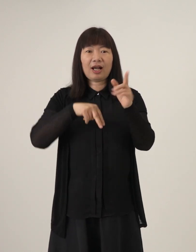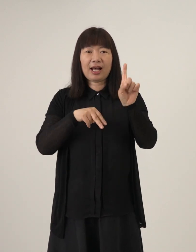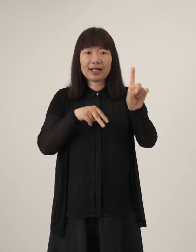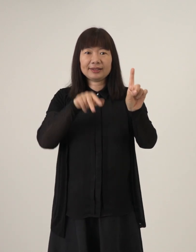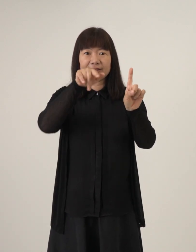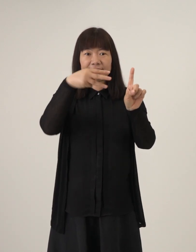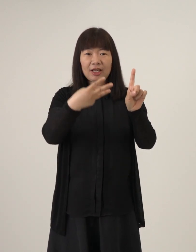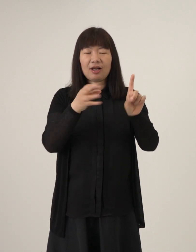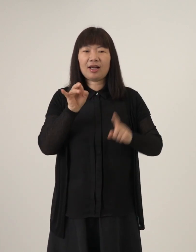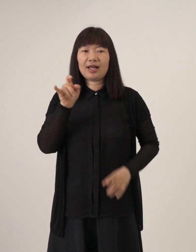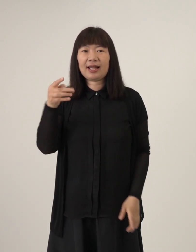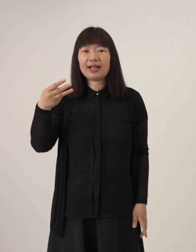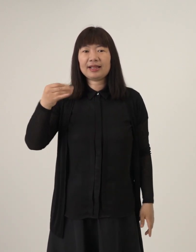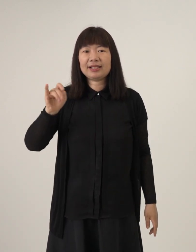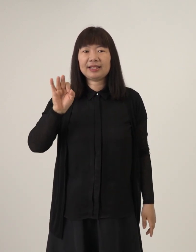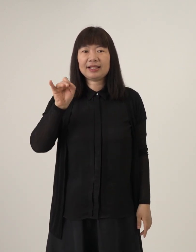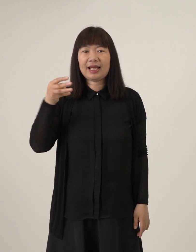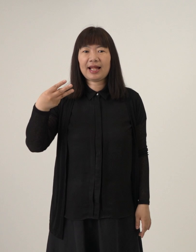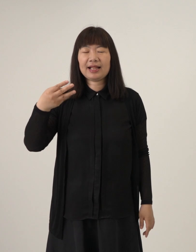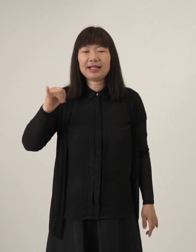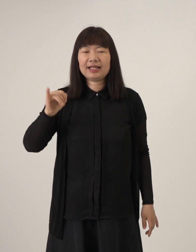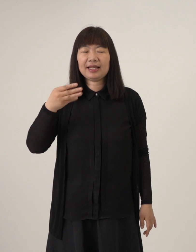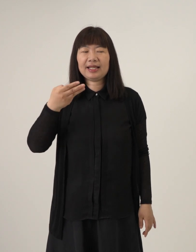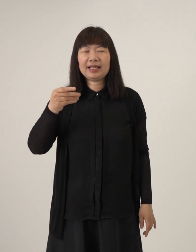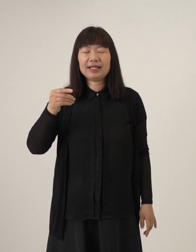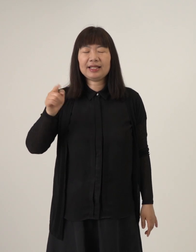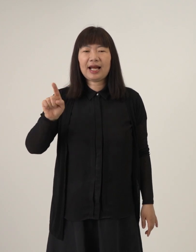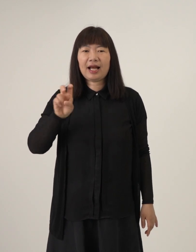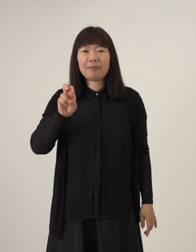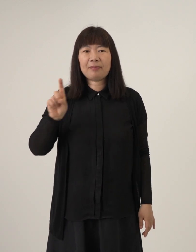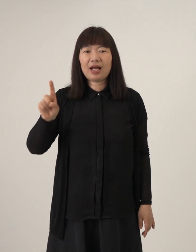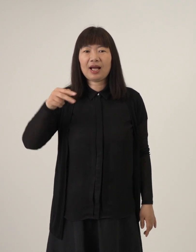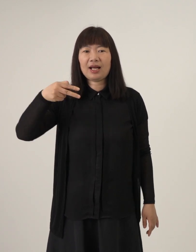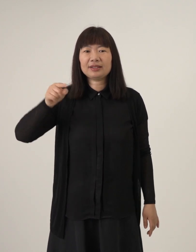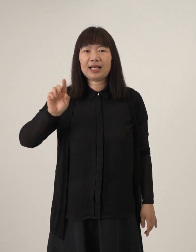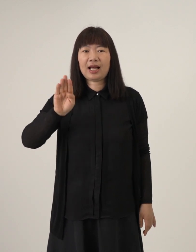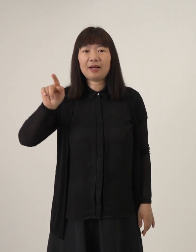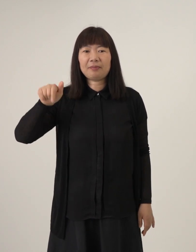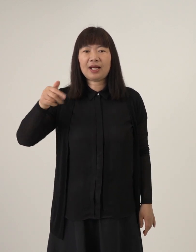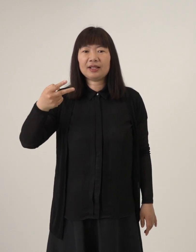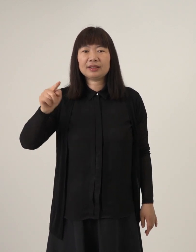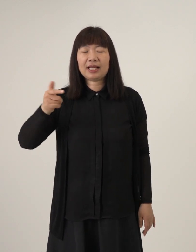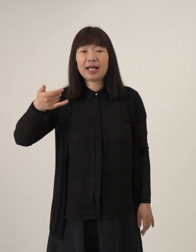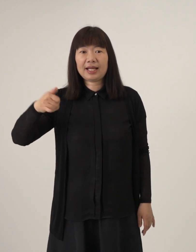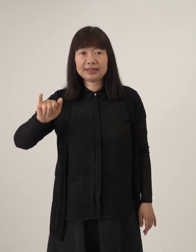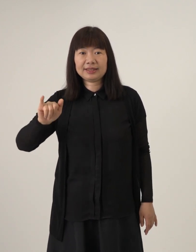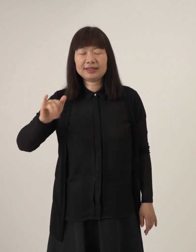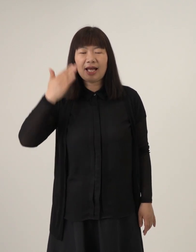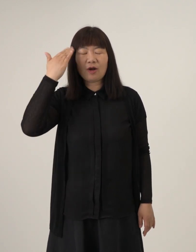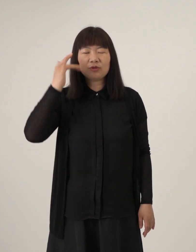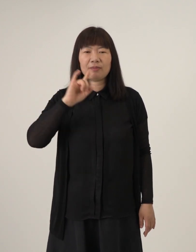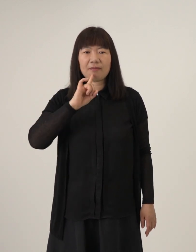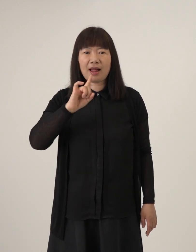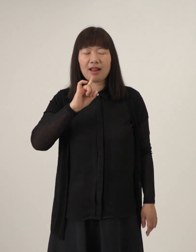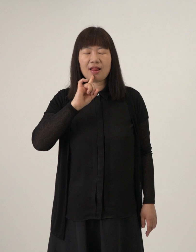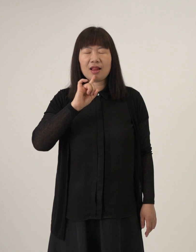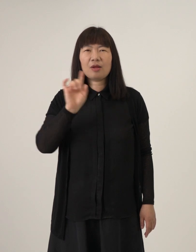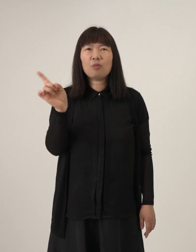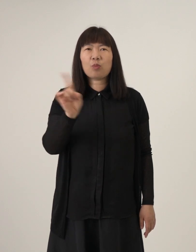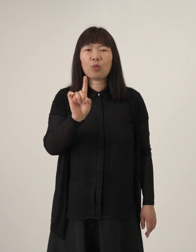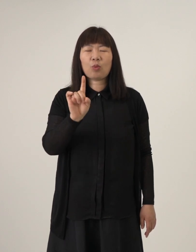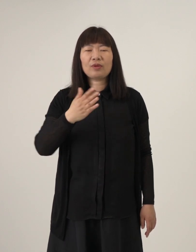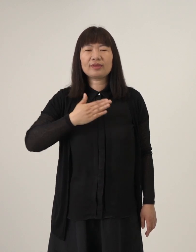라마 사박다니. 이 말은 이제 풀어서 우리말로 번역을 하자면 나의